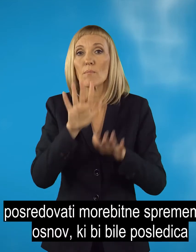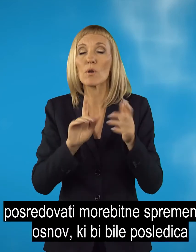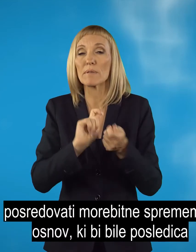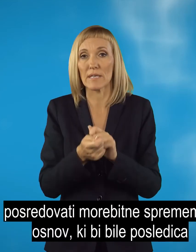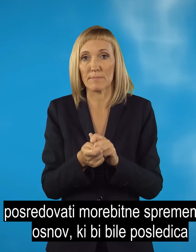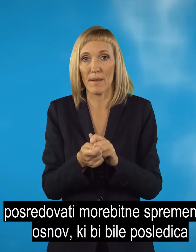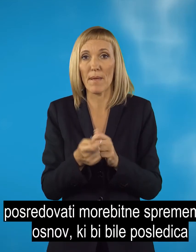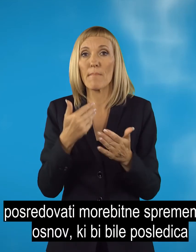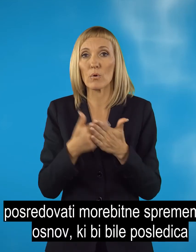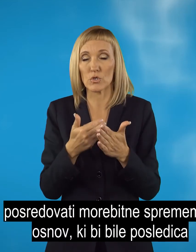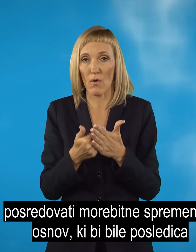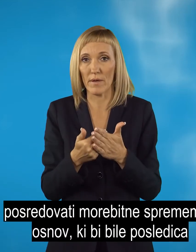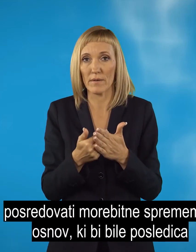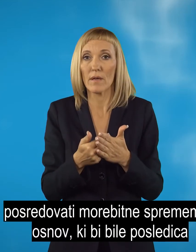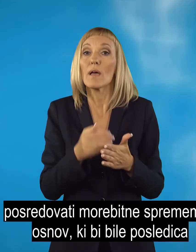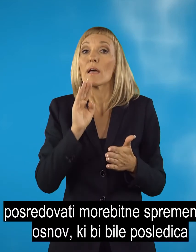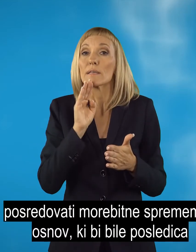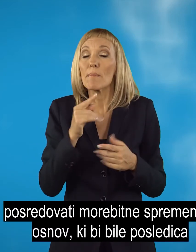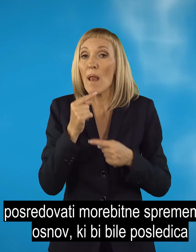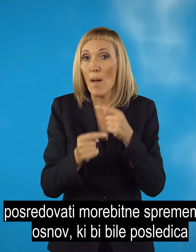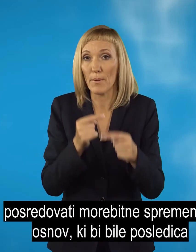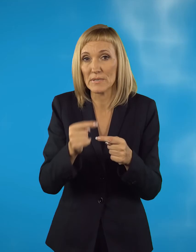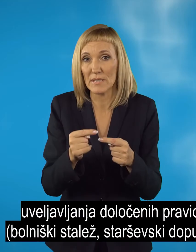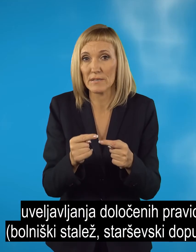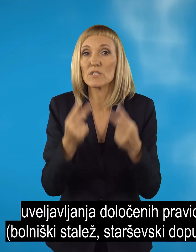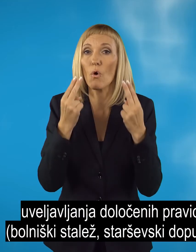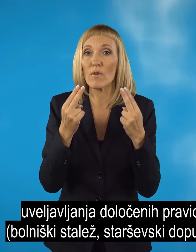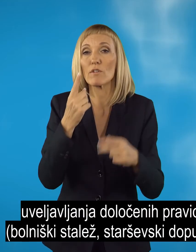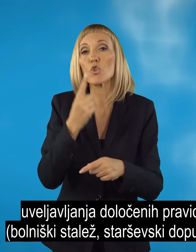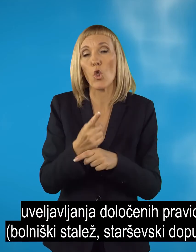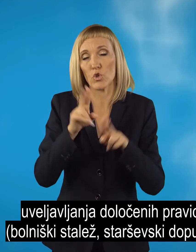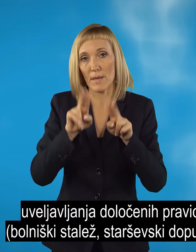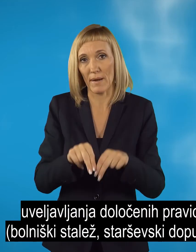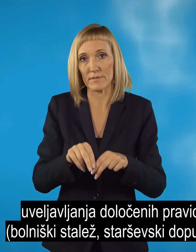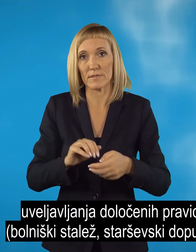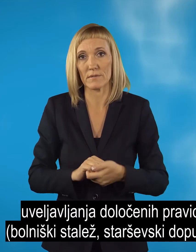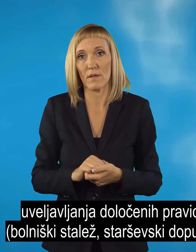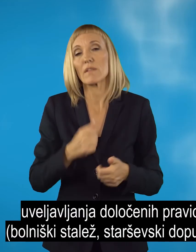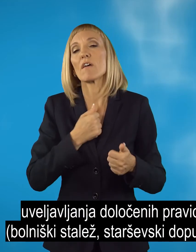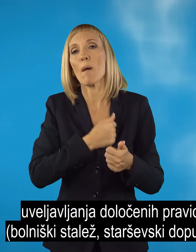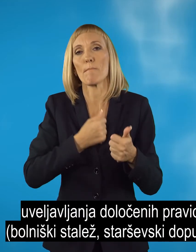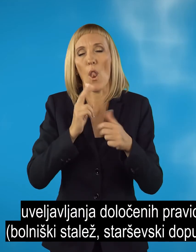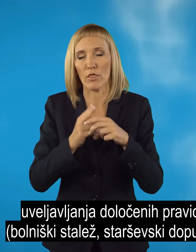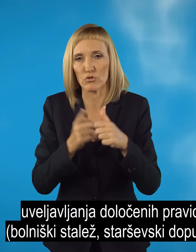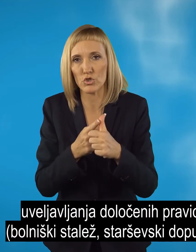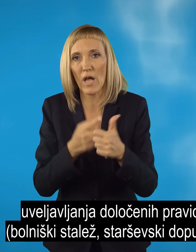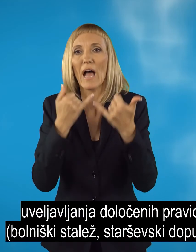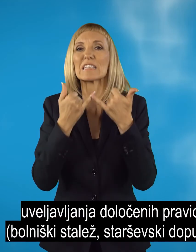morebitne spremembe osnov, ki bi bile posledica uveljavljanja določenih pravic, bolniški stalež, starševski